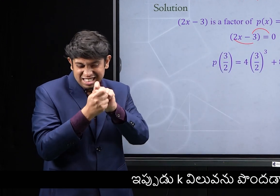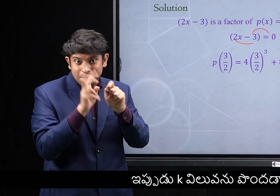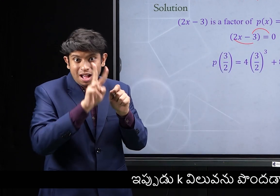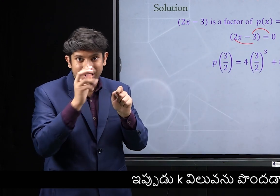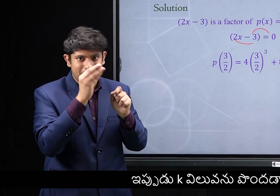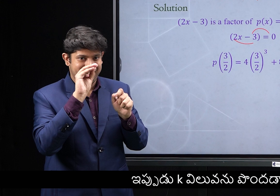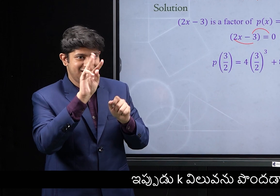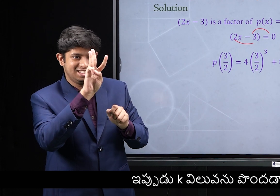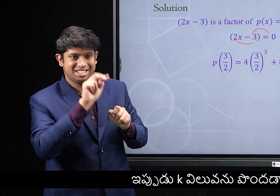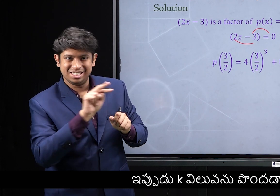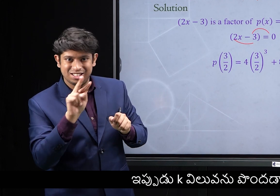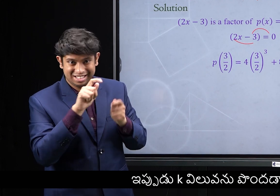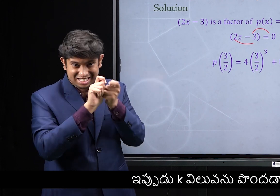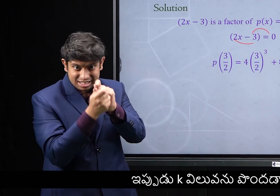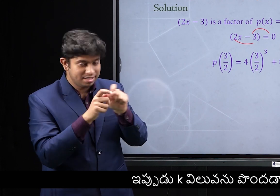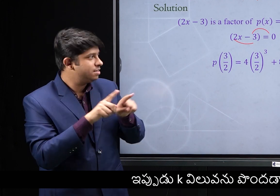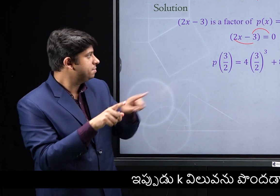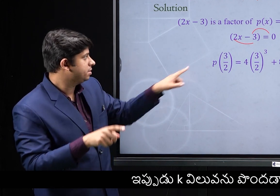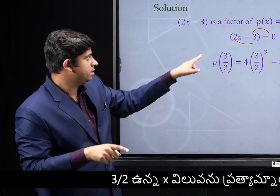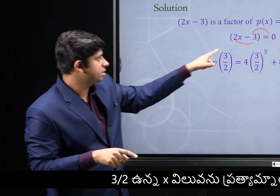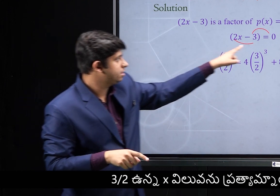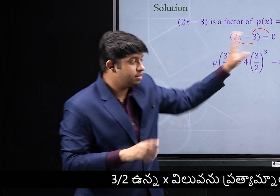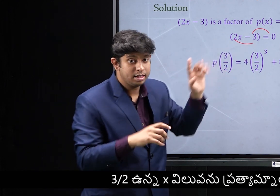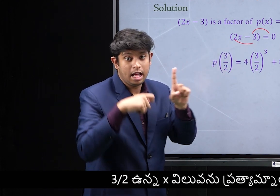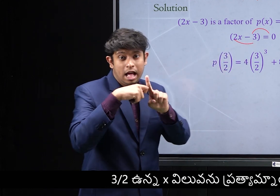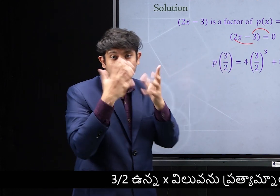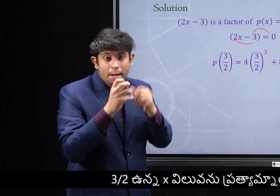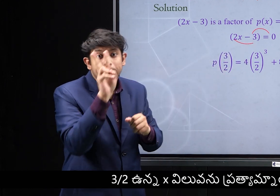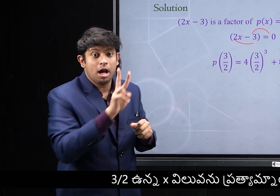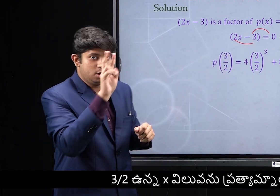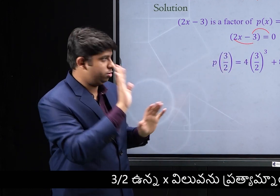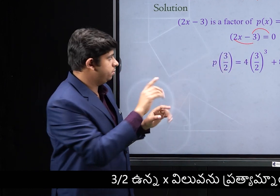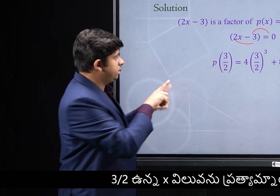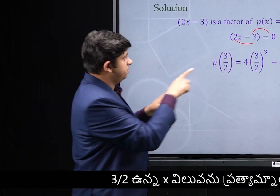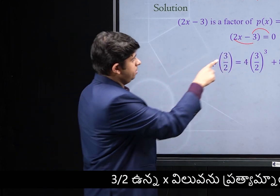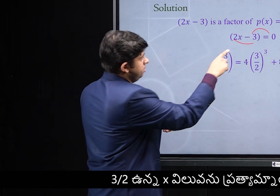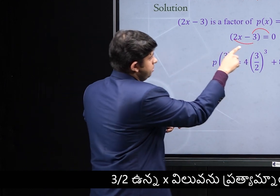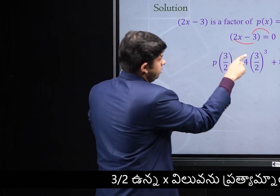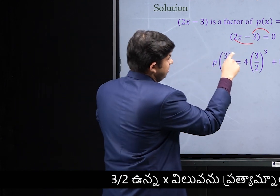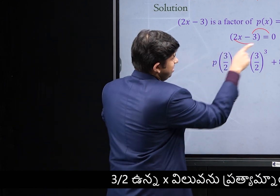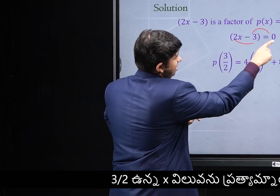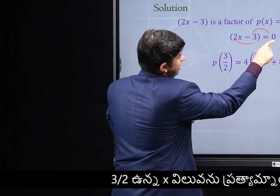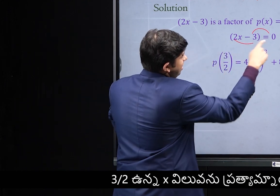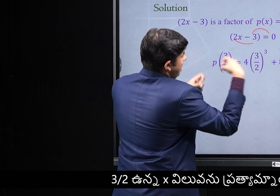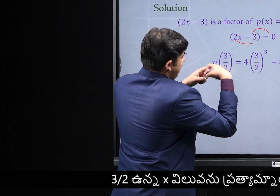ఇప్పుడు k విలువను పొందటానికి px లో 3/2 ఉన్న x విలువను ప్రత్యామ్నాయం చేయండి.